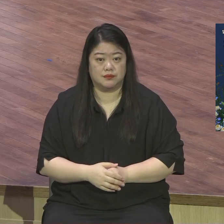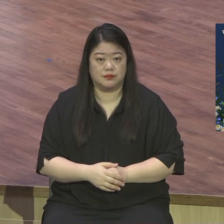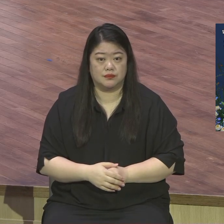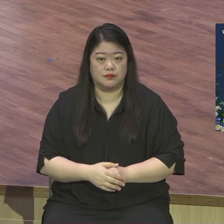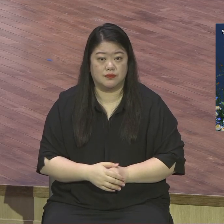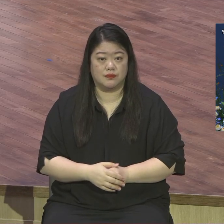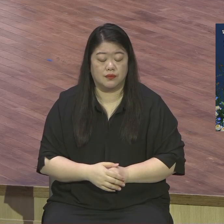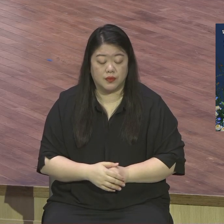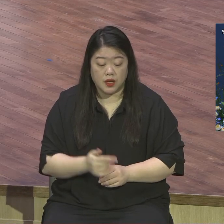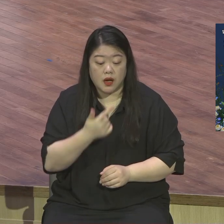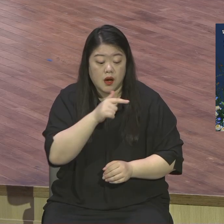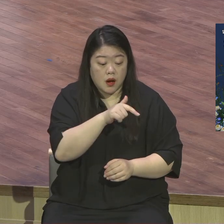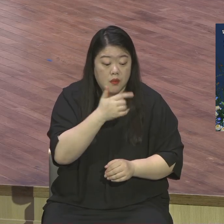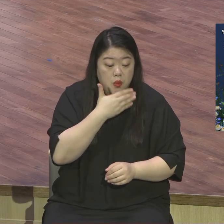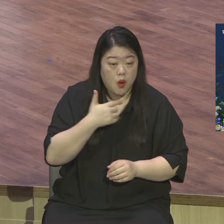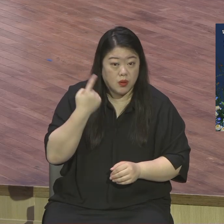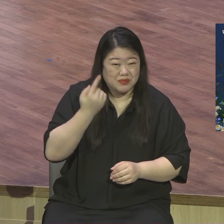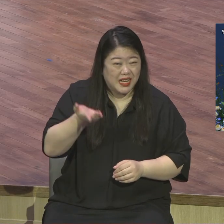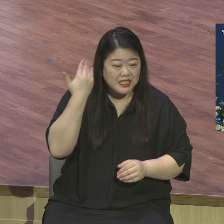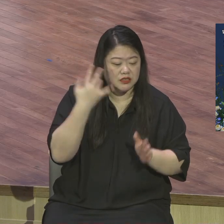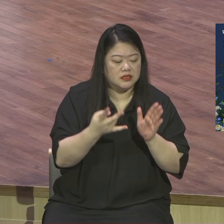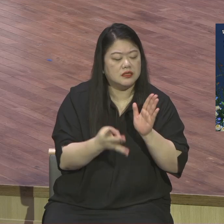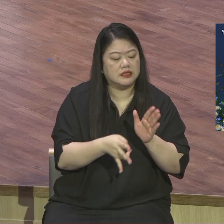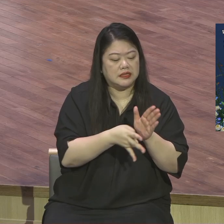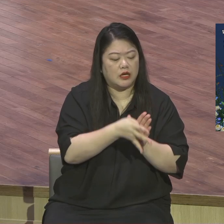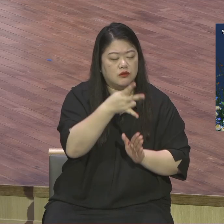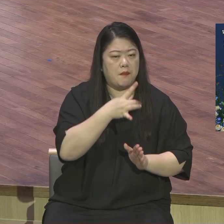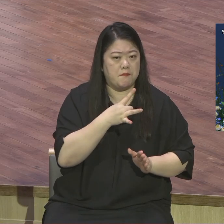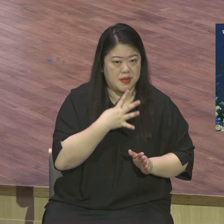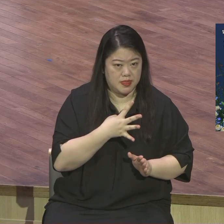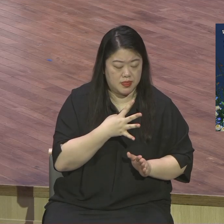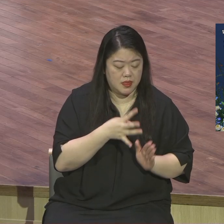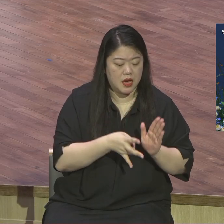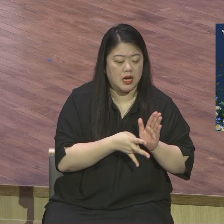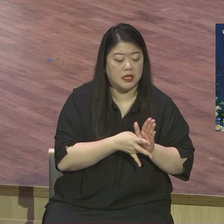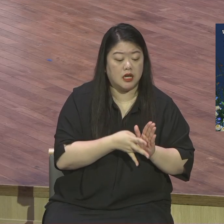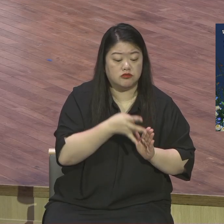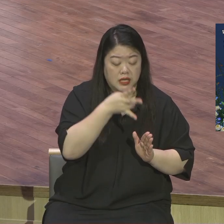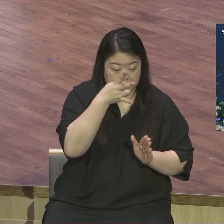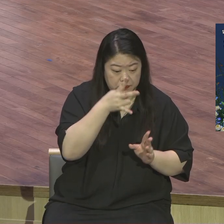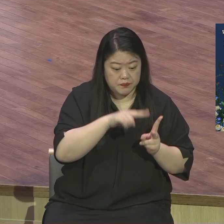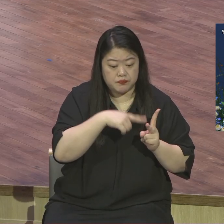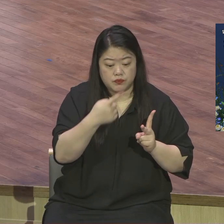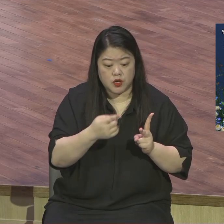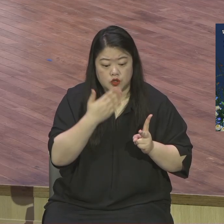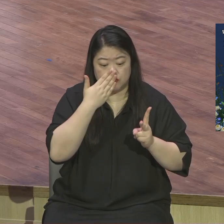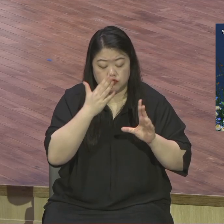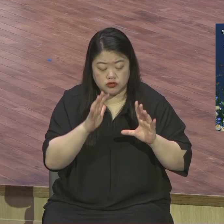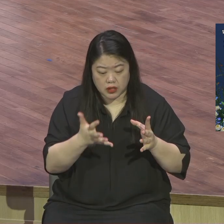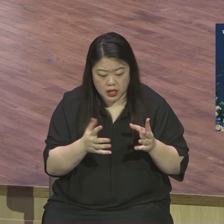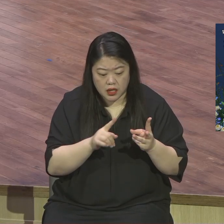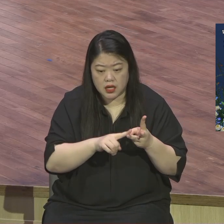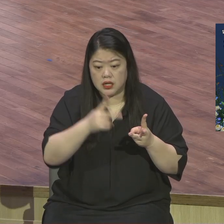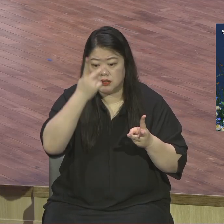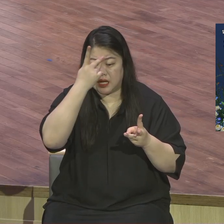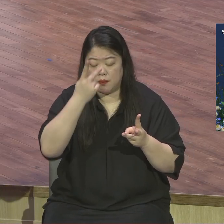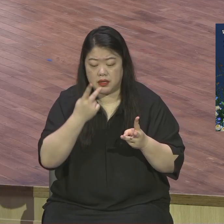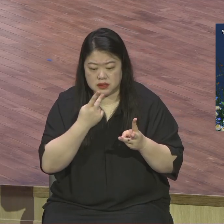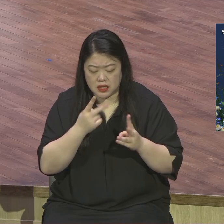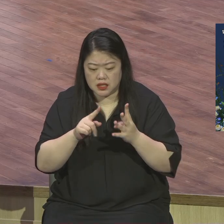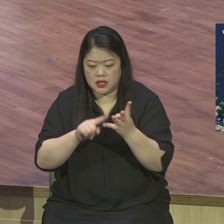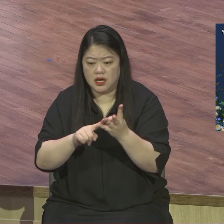전파되면서 그냥 됐습니까 수많은 그리스도인들의 피가